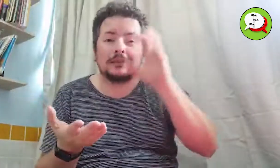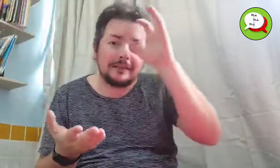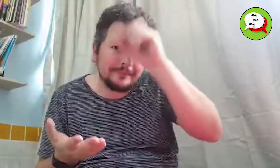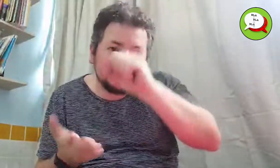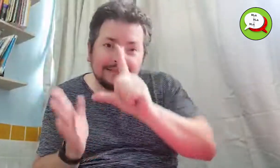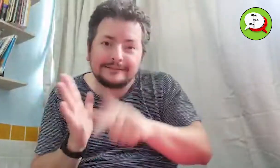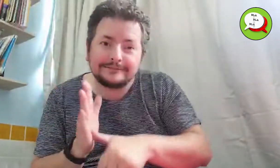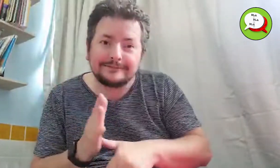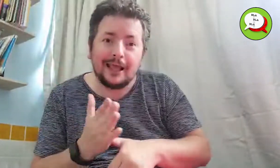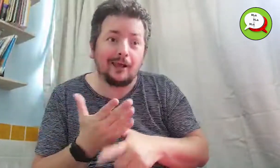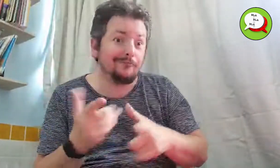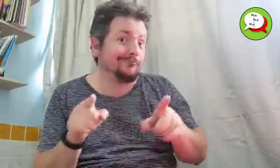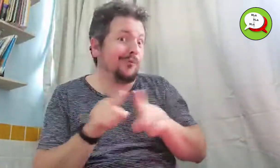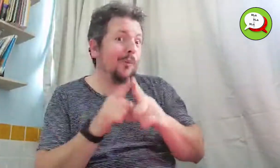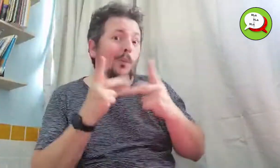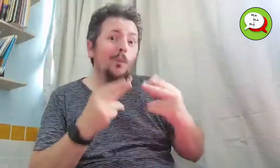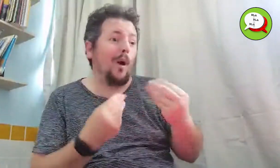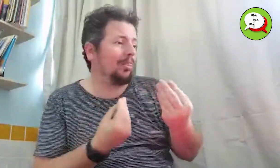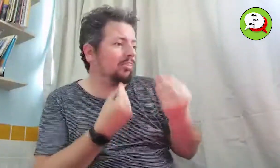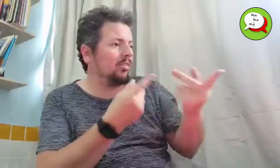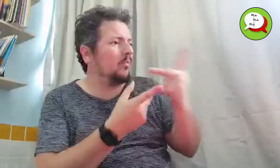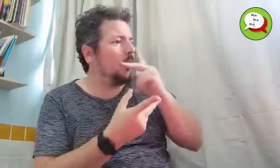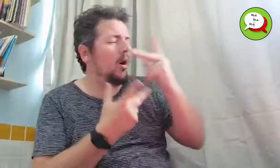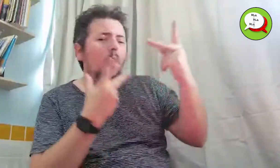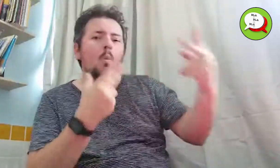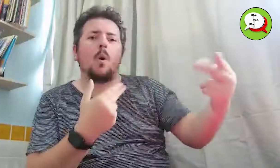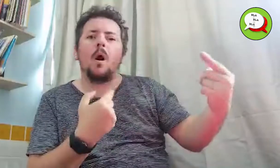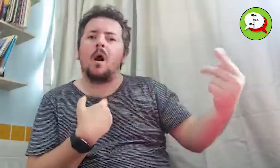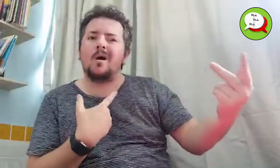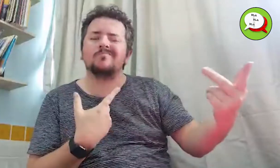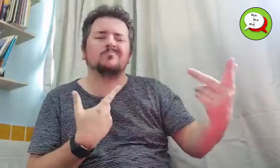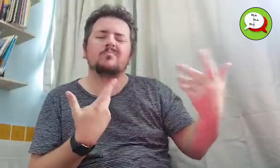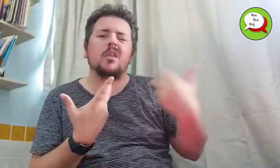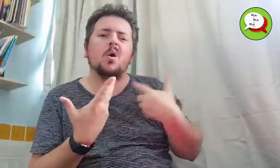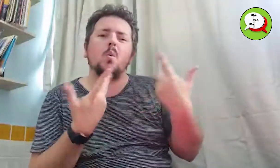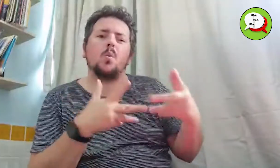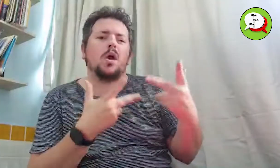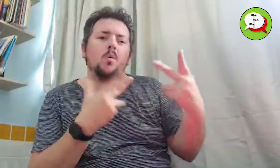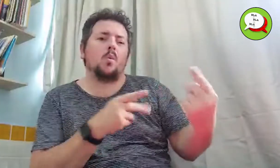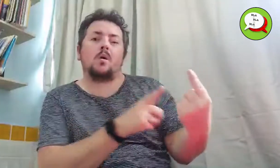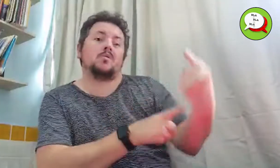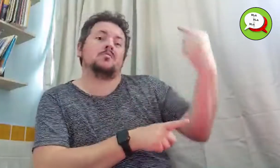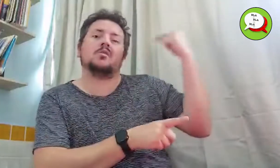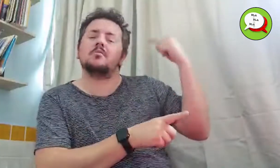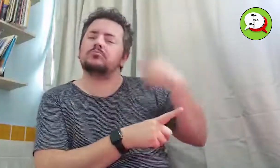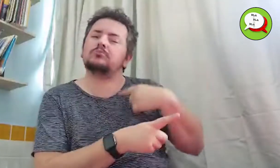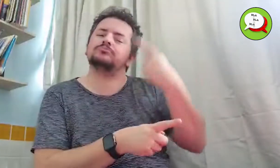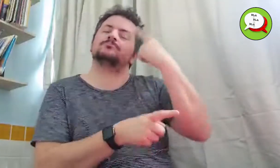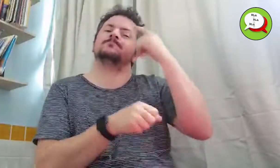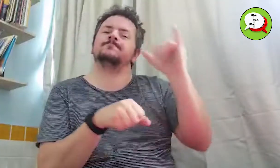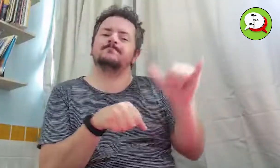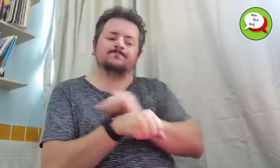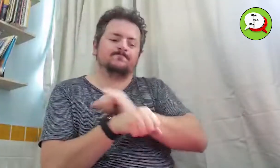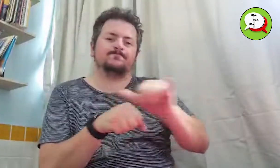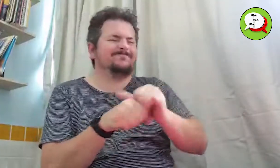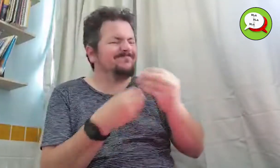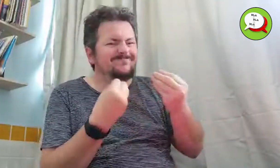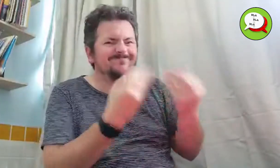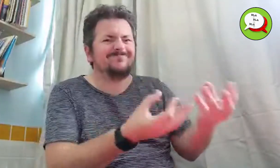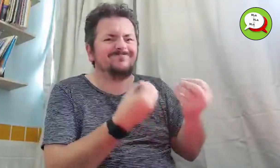mim, por exemplo, eu tive um atraso na aprendizagem. E aí eu não quero que isso aconteça como aconteceu lá